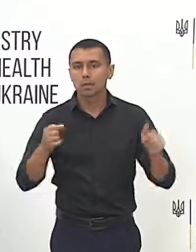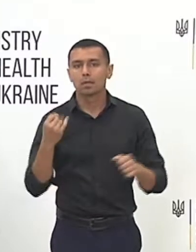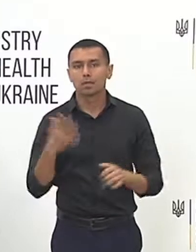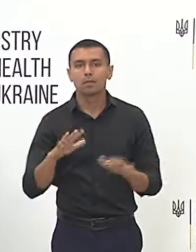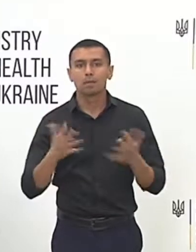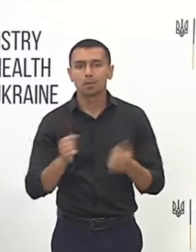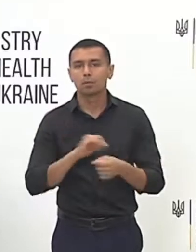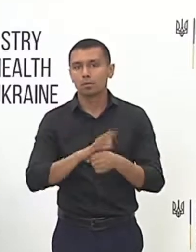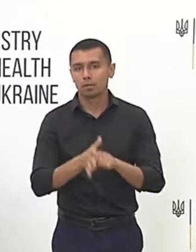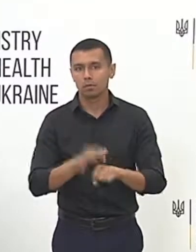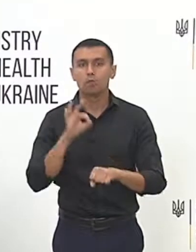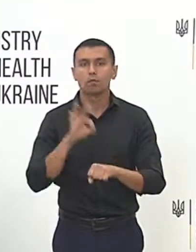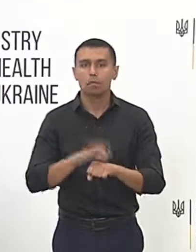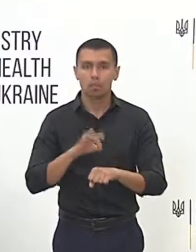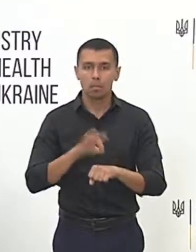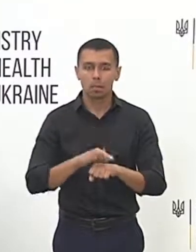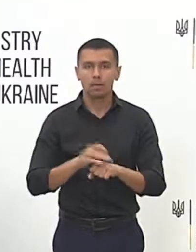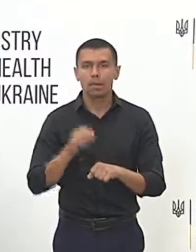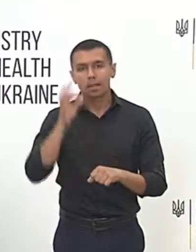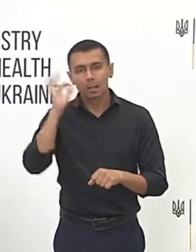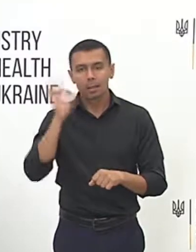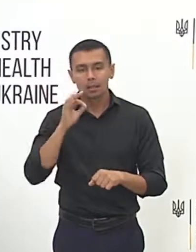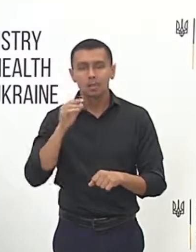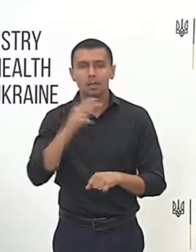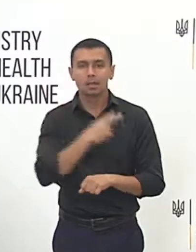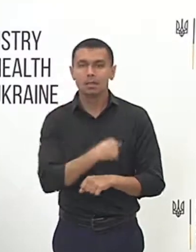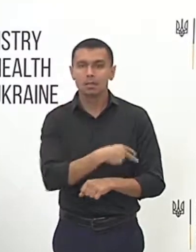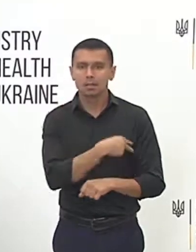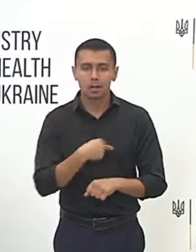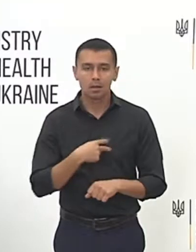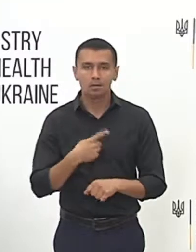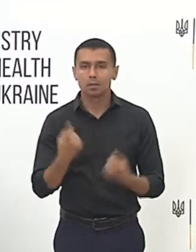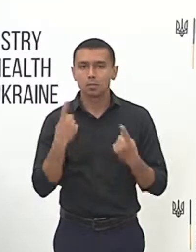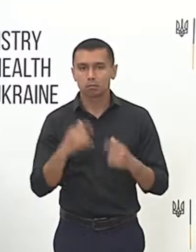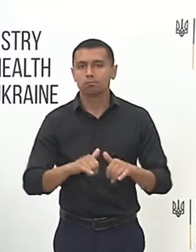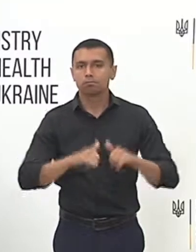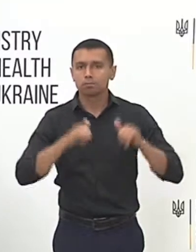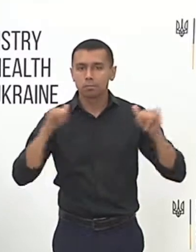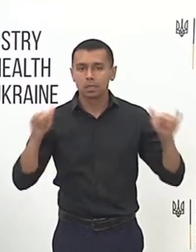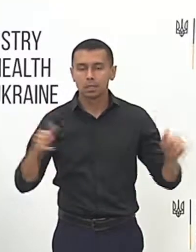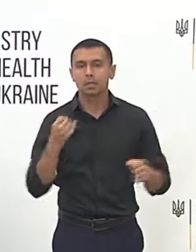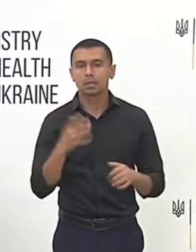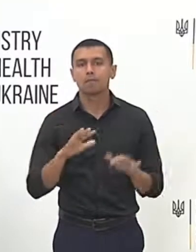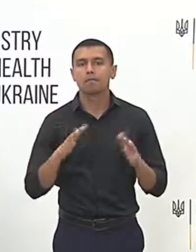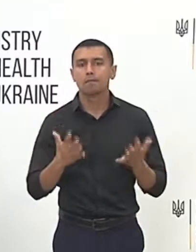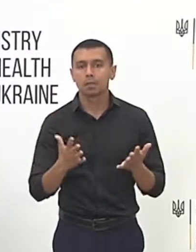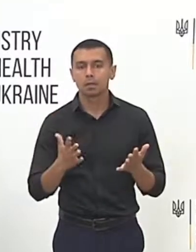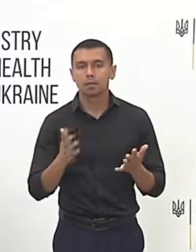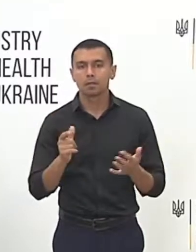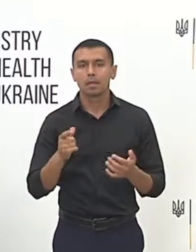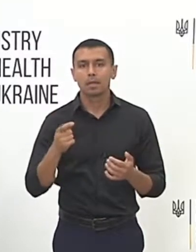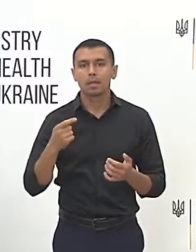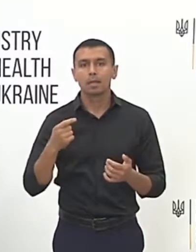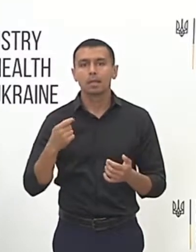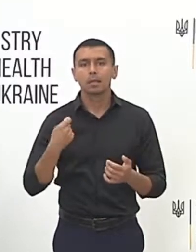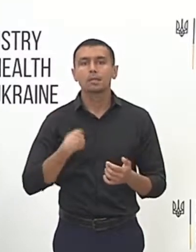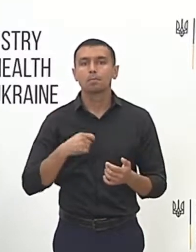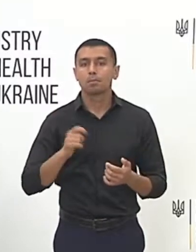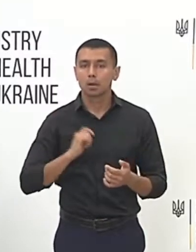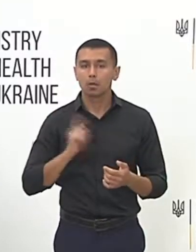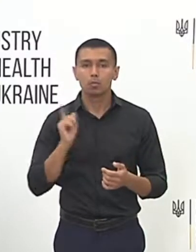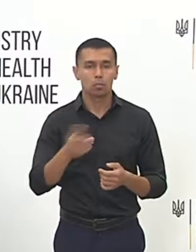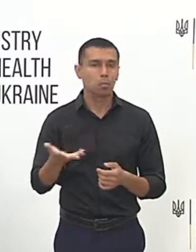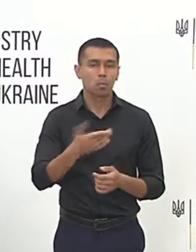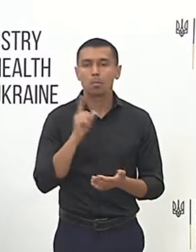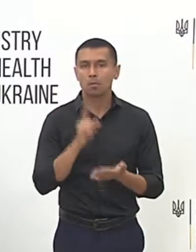кількості випадків коронавірусної хвороби в Німеччині, в Швейцарії. Значно зростає кількість випадків в Іспанії. Тому